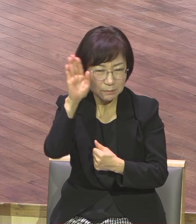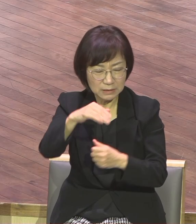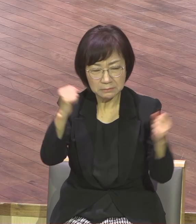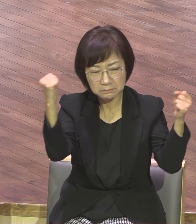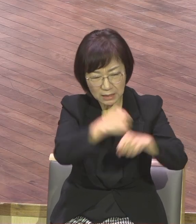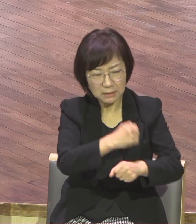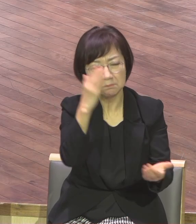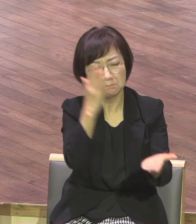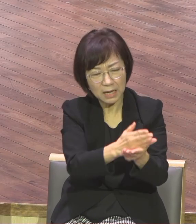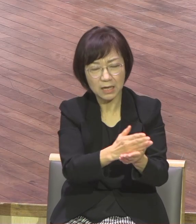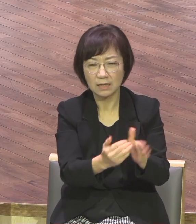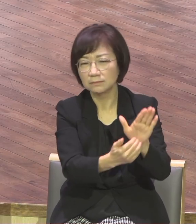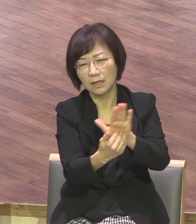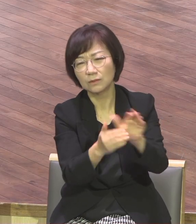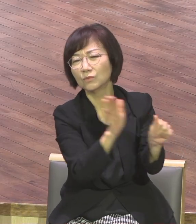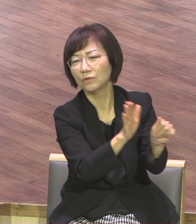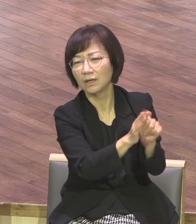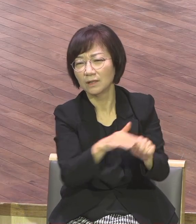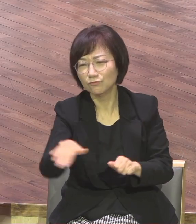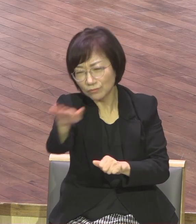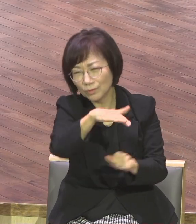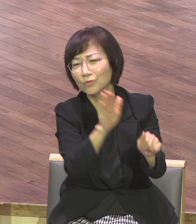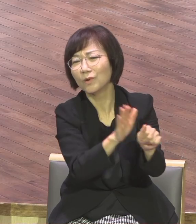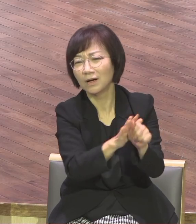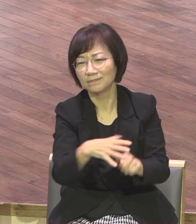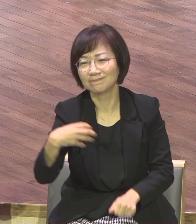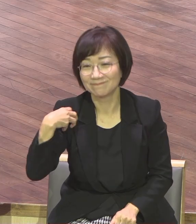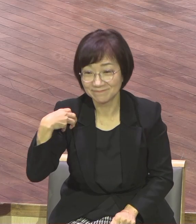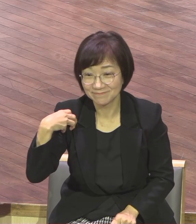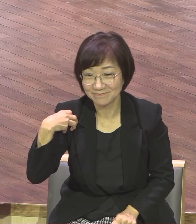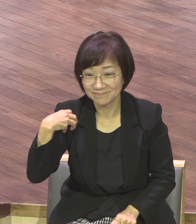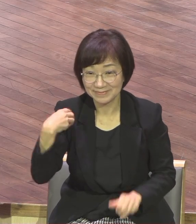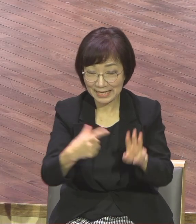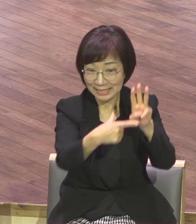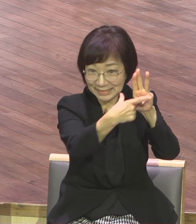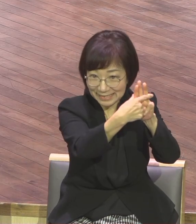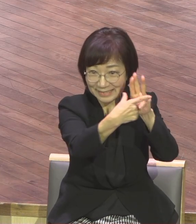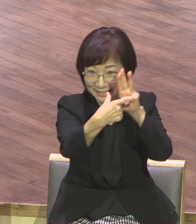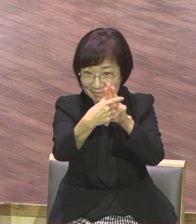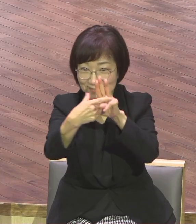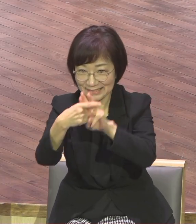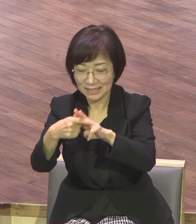되니까 우리가 살려내자는 것입니다. 그